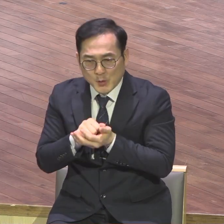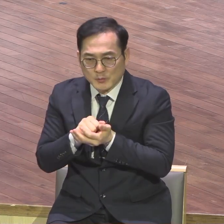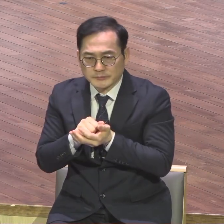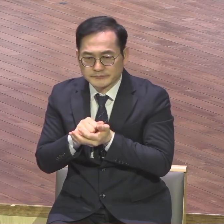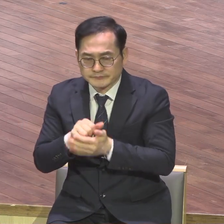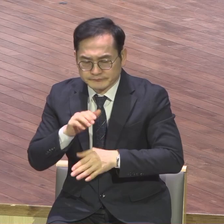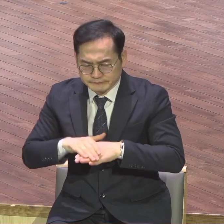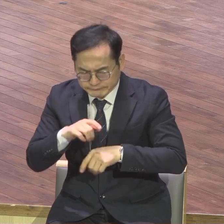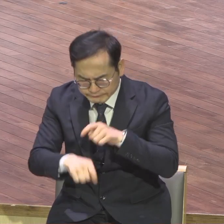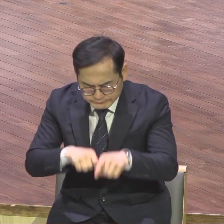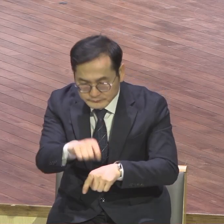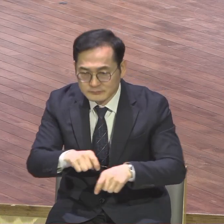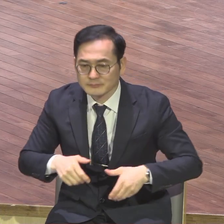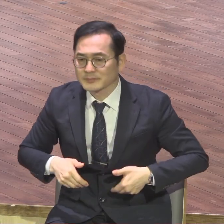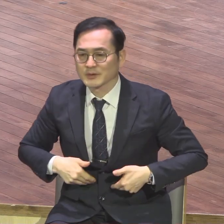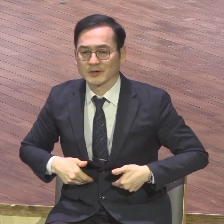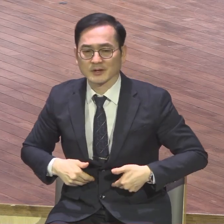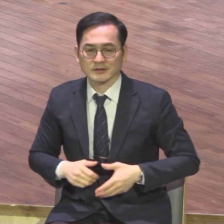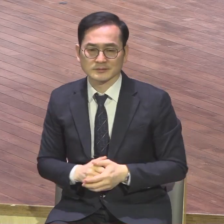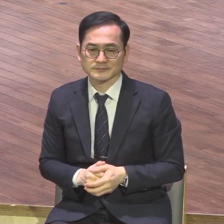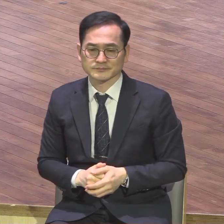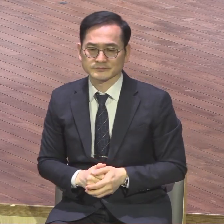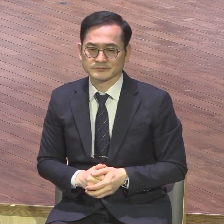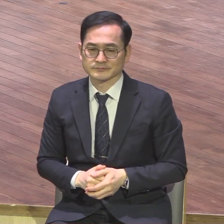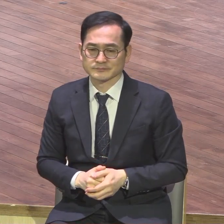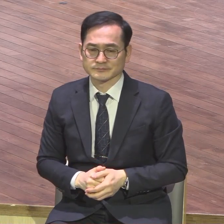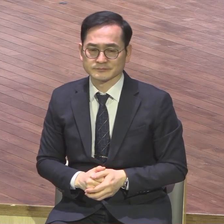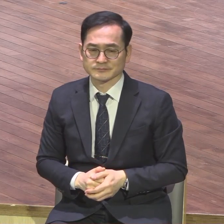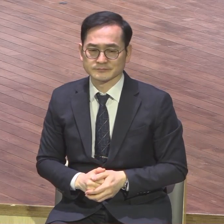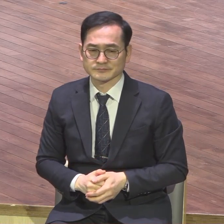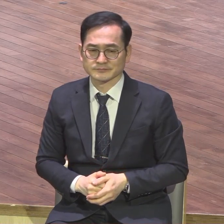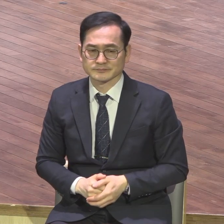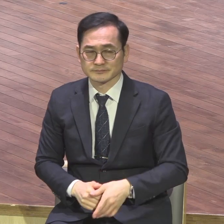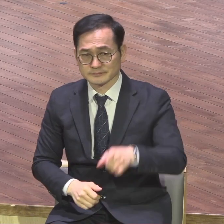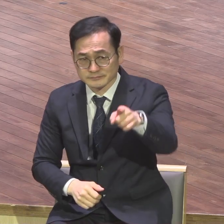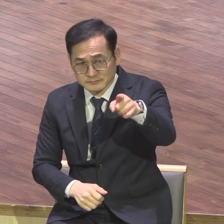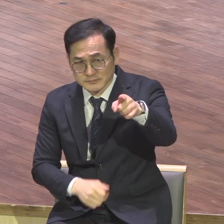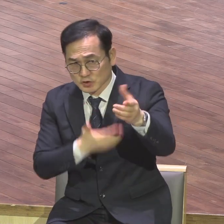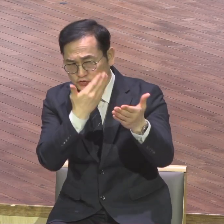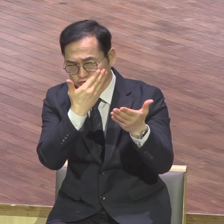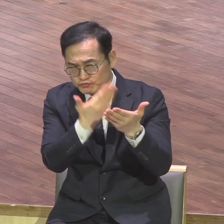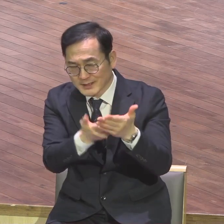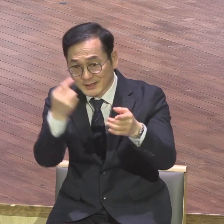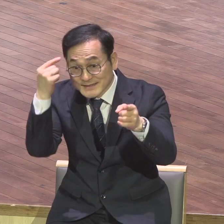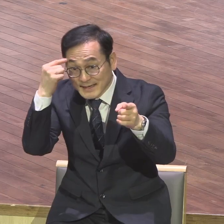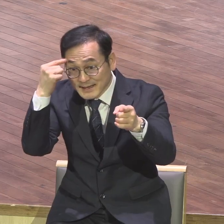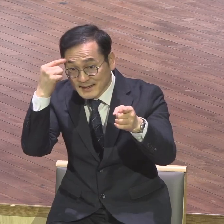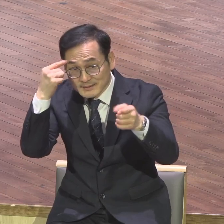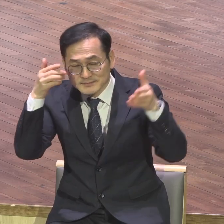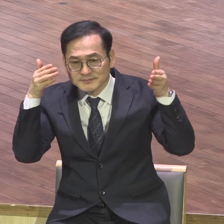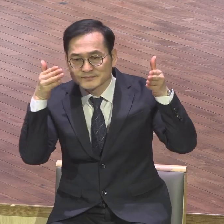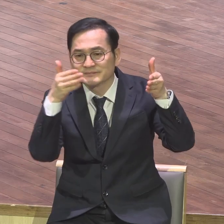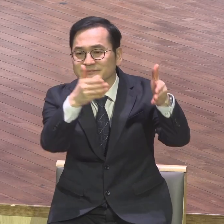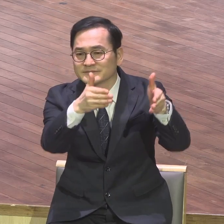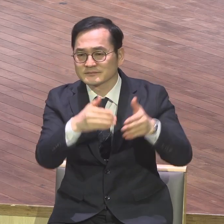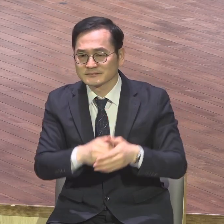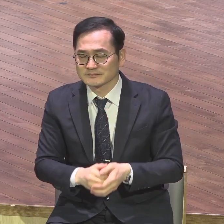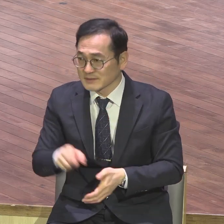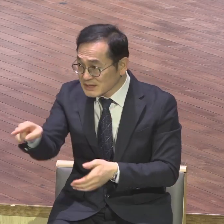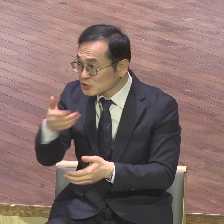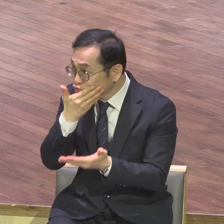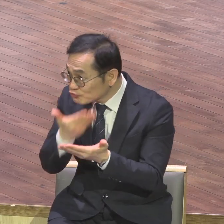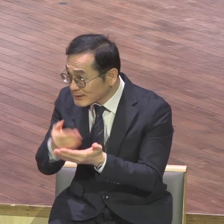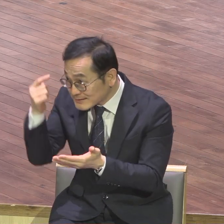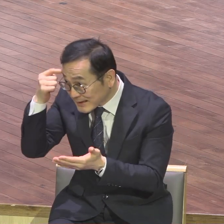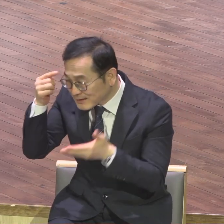사람은요, 자신이 절대적으로 가치를 두는 것에 마음이 가게 돼 있어요. 내가 가장